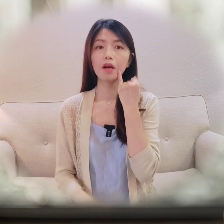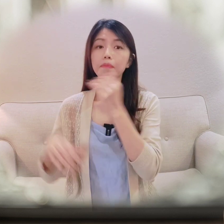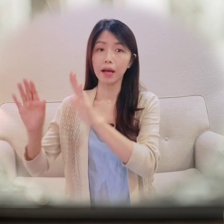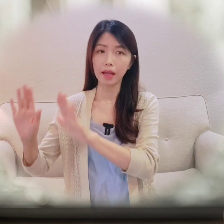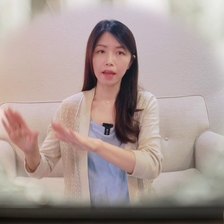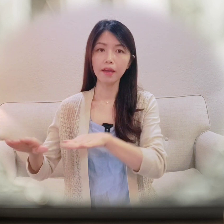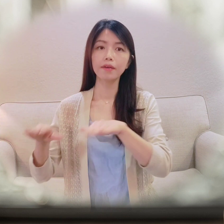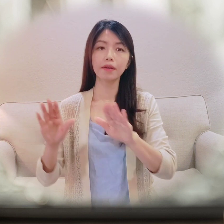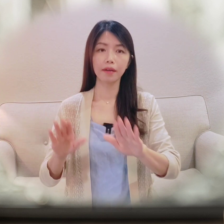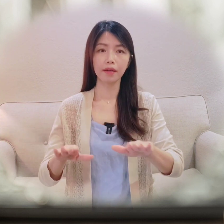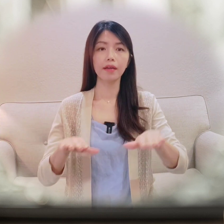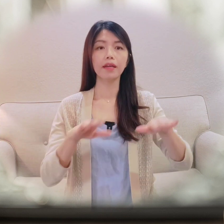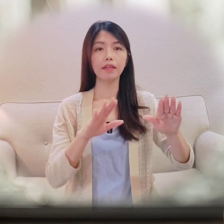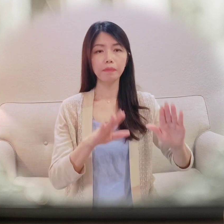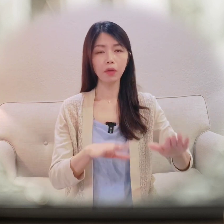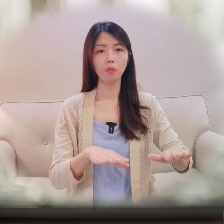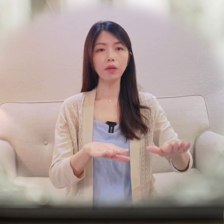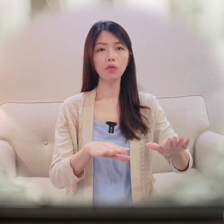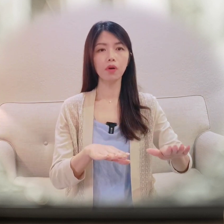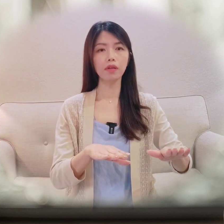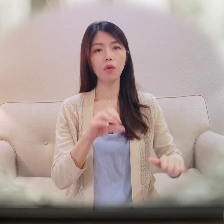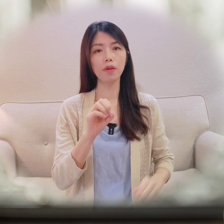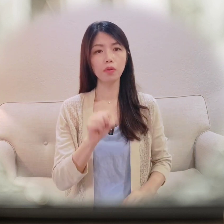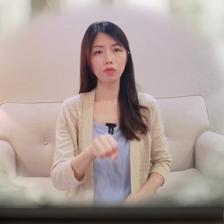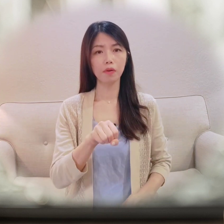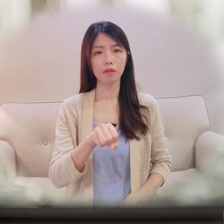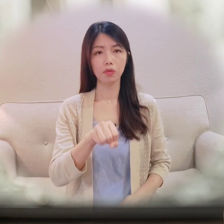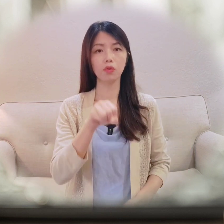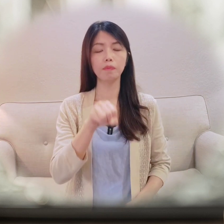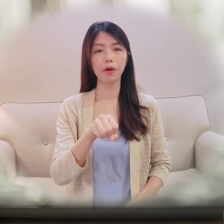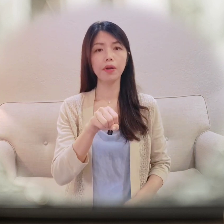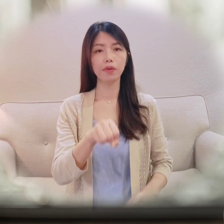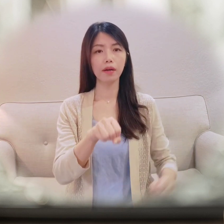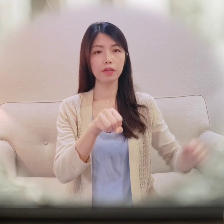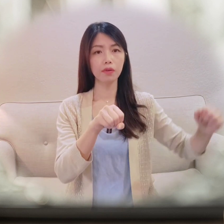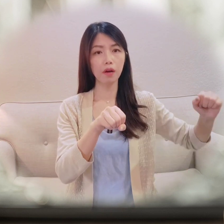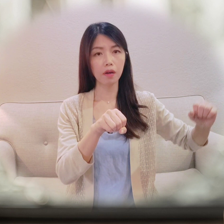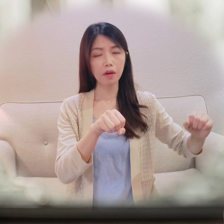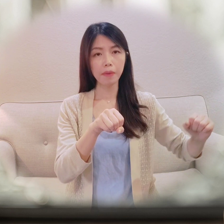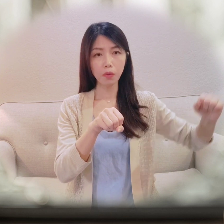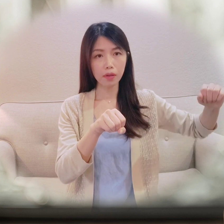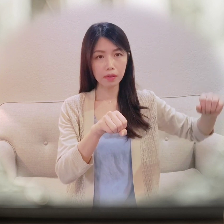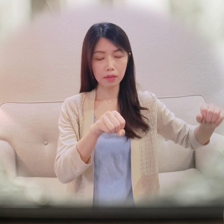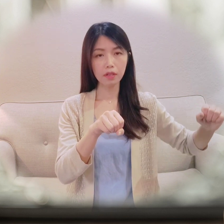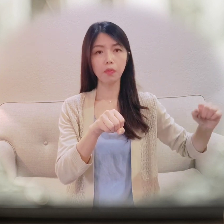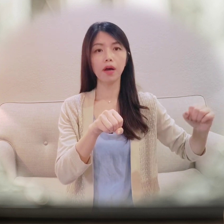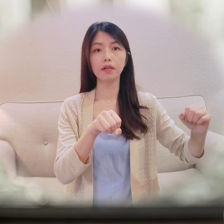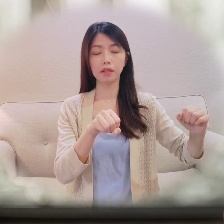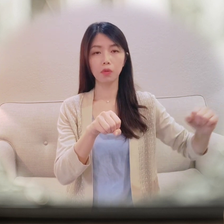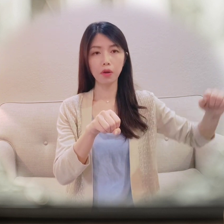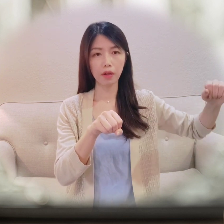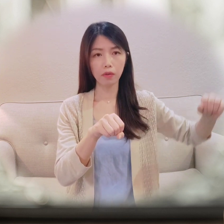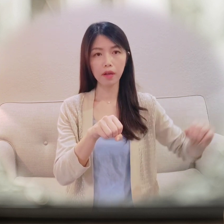말씀드렸죠. 바다에 이는 파도 수어는 왼손은 주먹 쥐시고 바위라고 생각하시고요. 파도가 치는